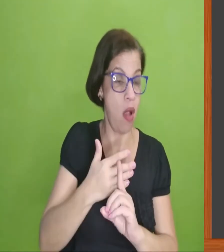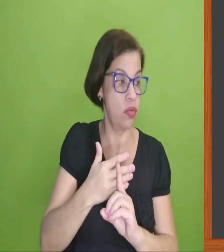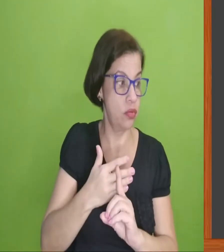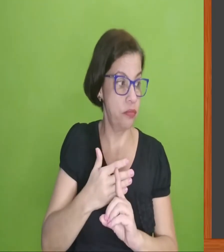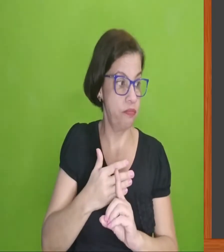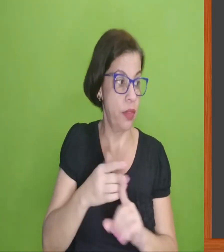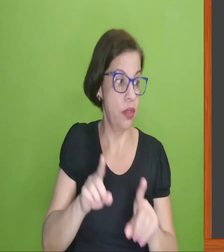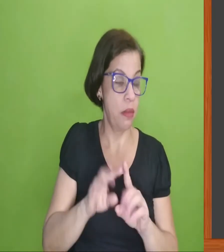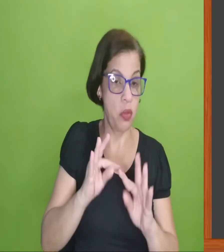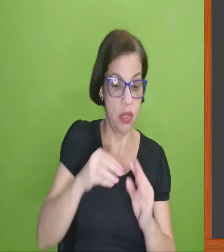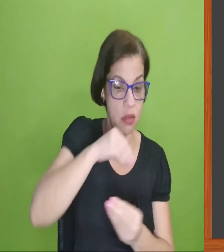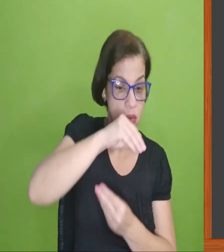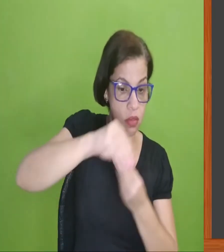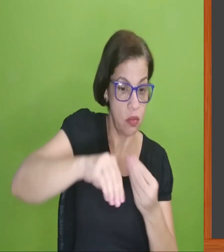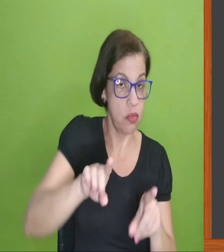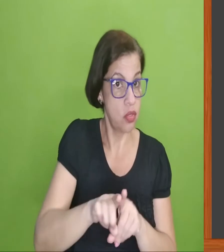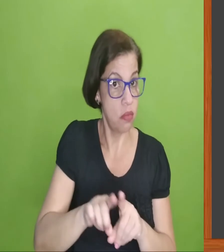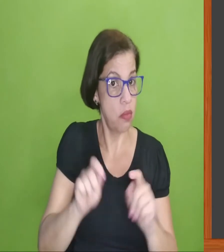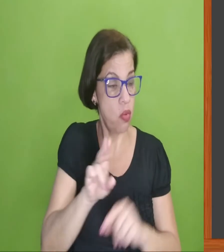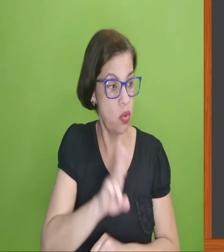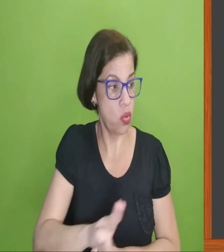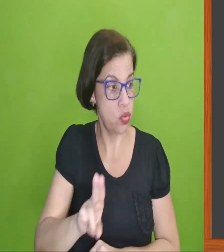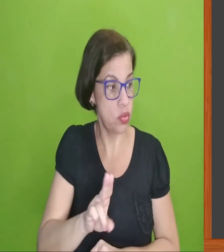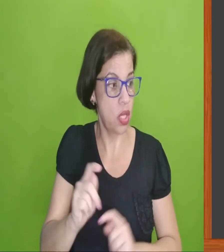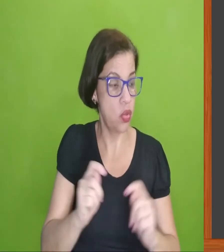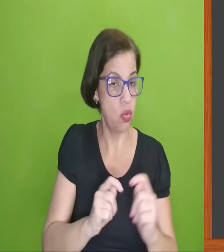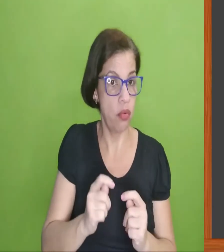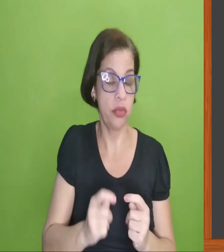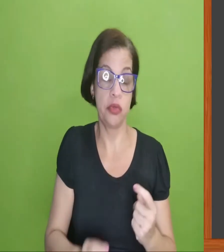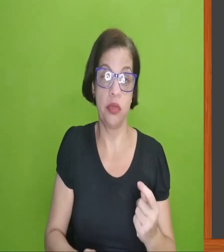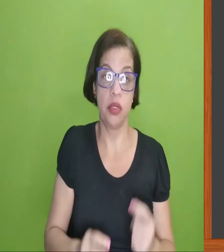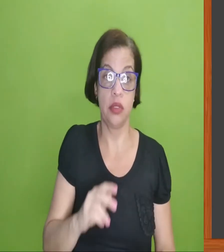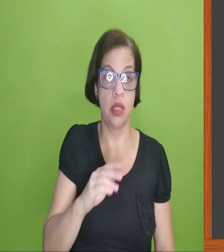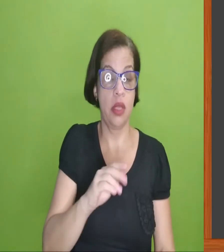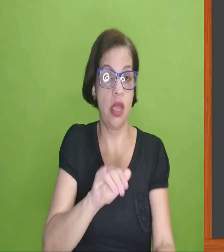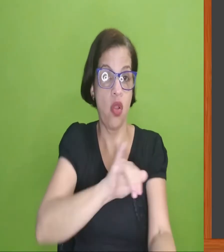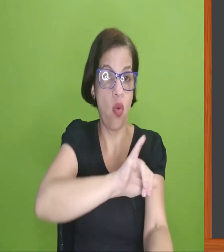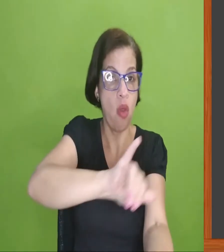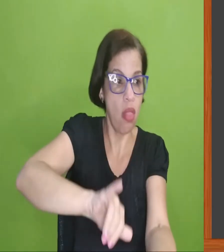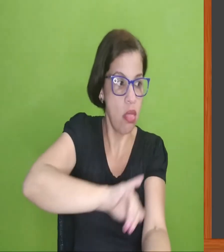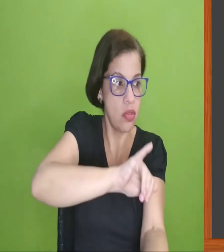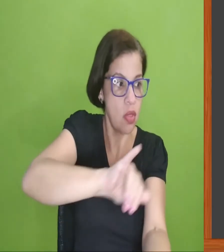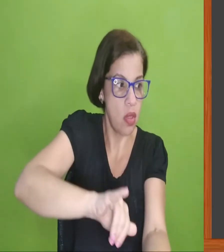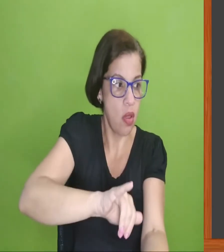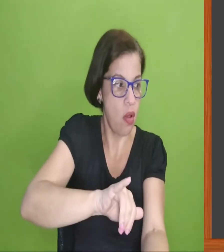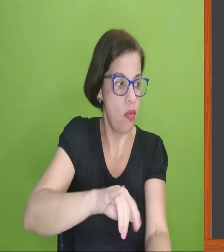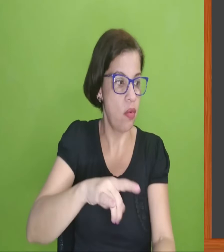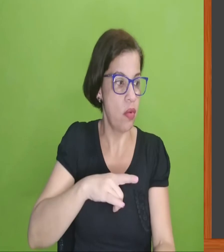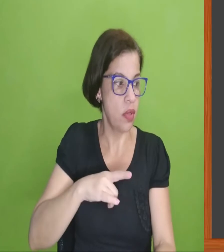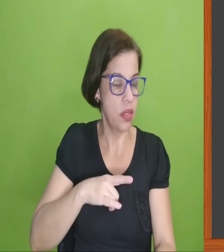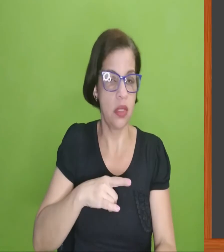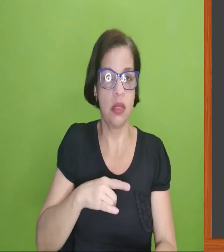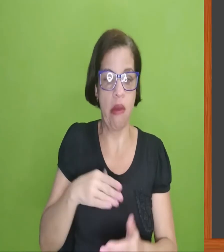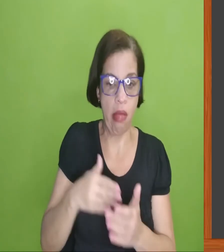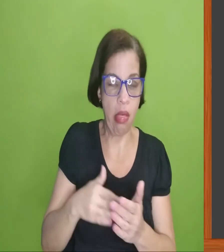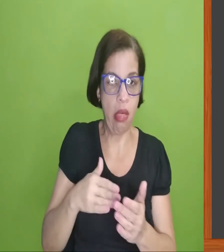da dislipidemia mista e também podem ser úteis no controle da hipertrigliceridemia causada por inibidores das